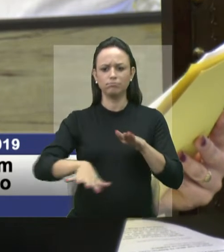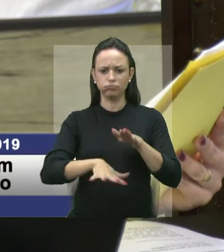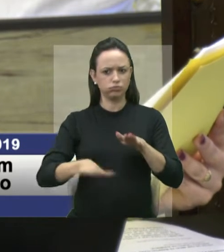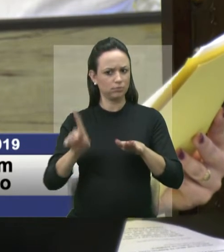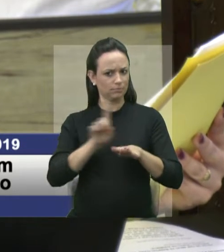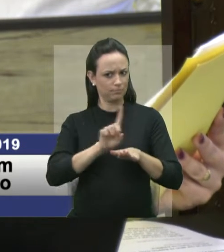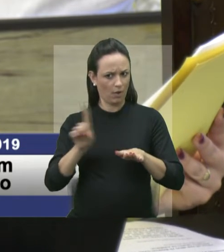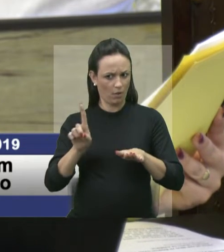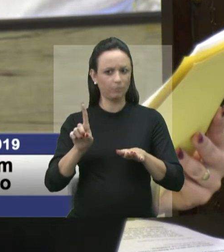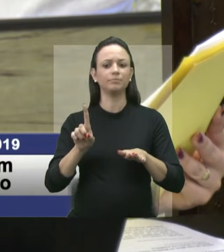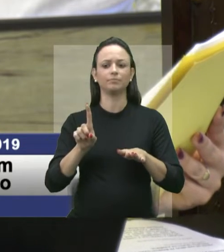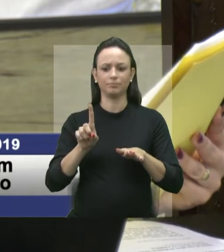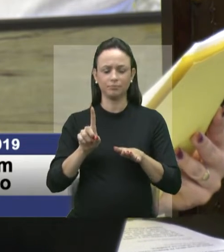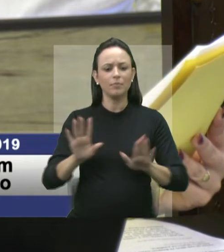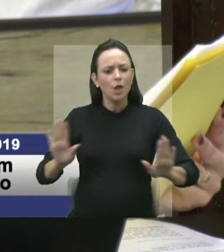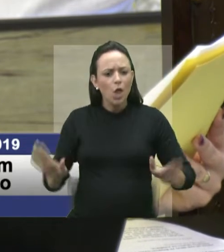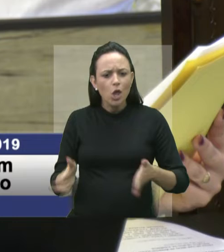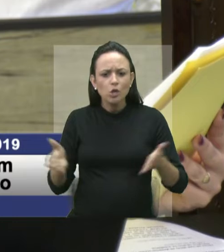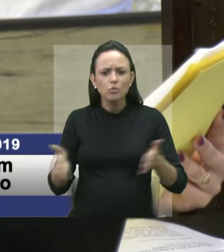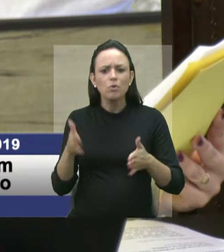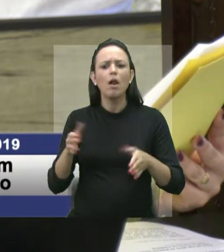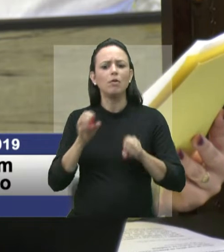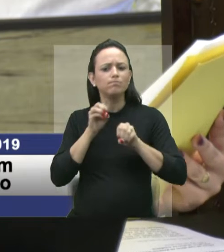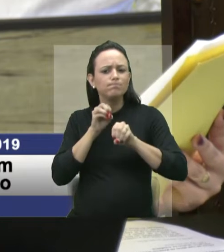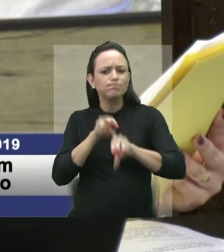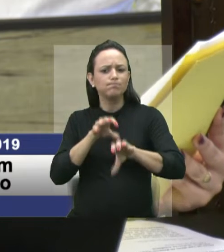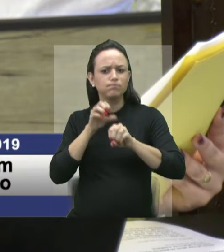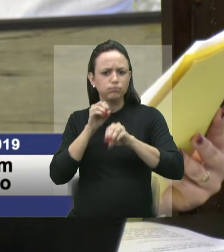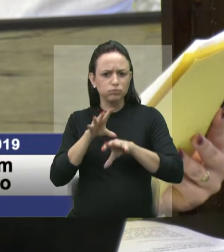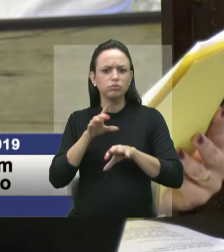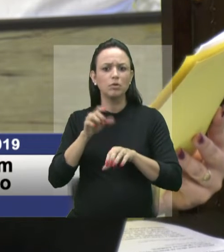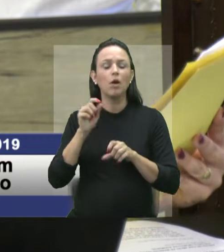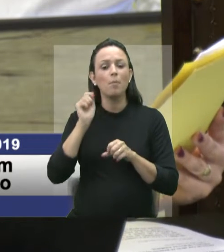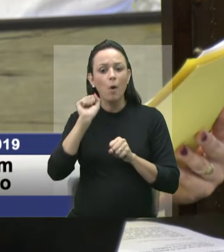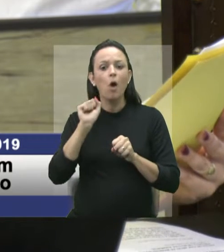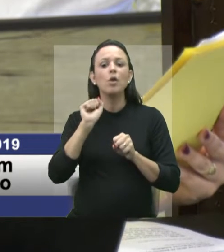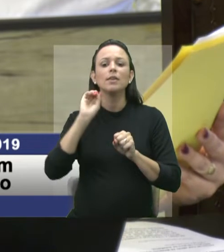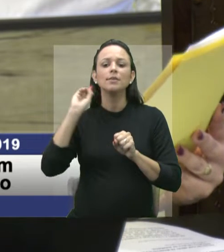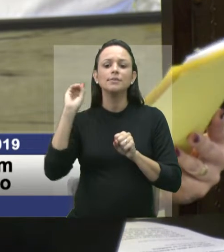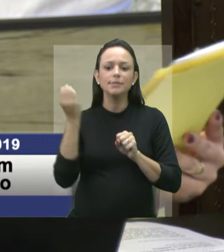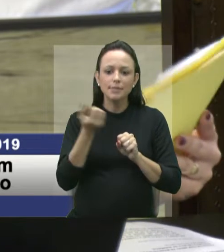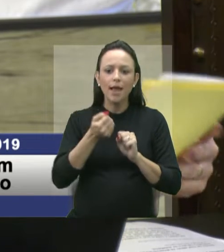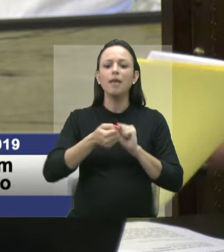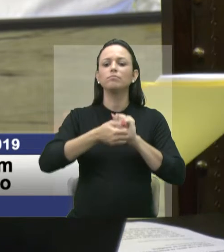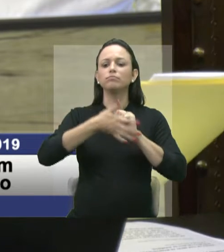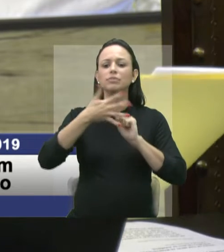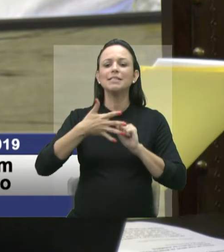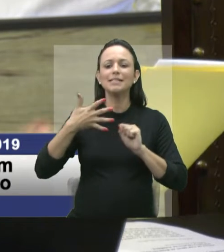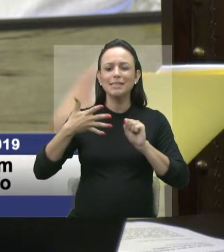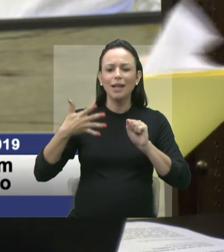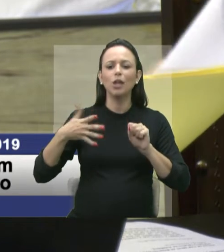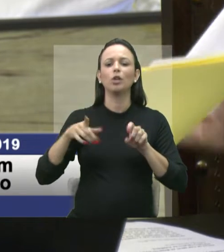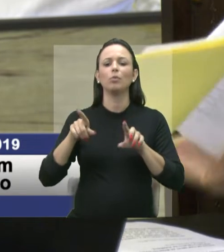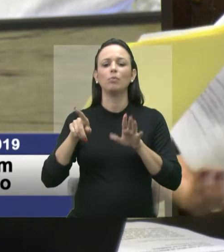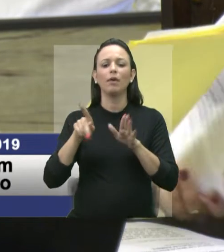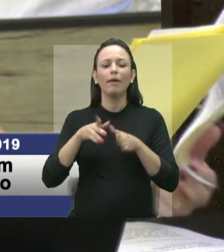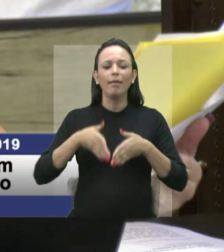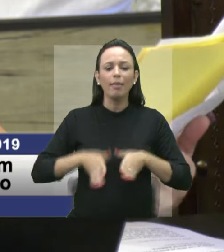Estimular ações educativas visando a prevenção das síndromes que podem causar a surdo-cegueira durante a